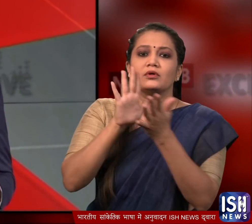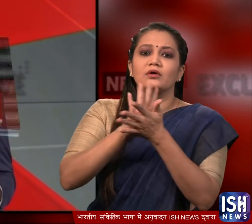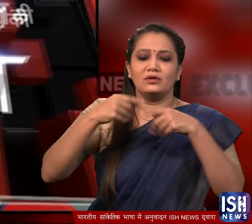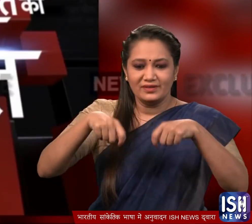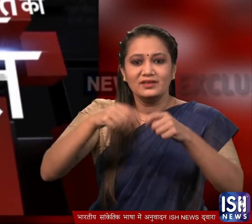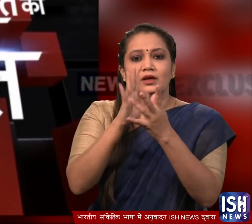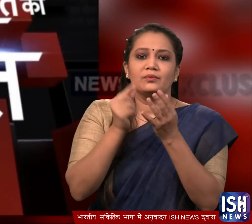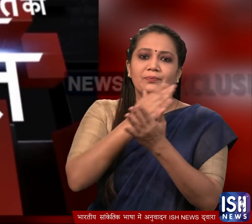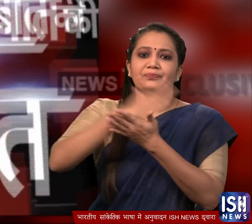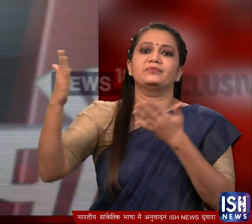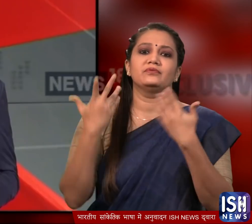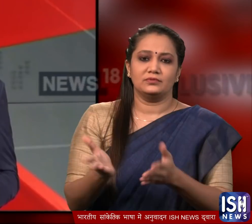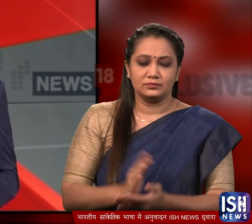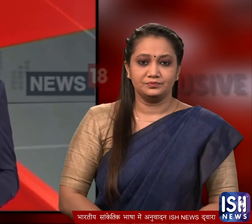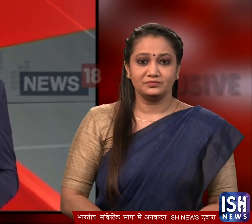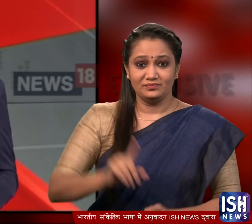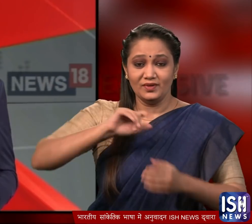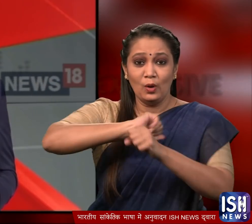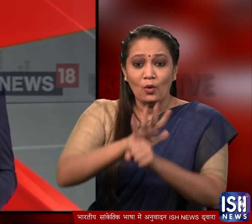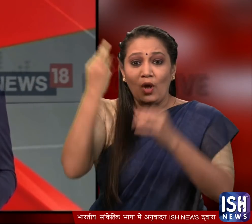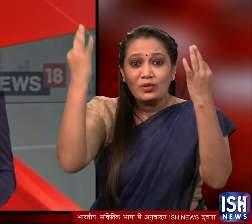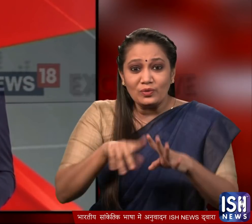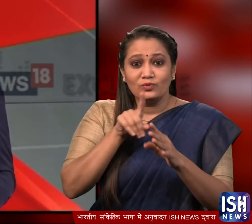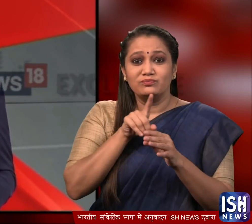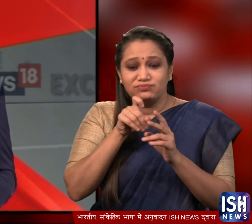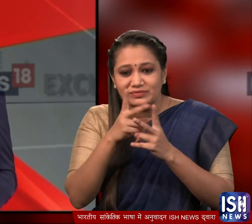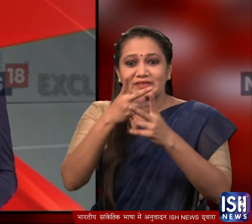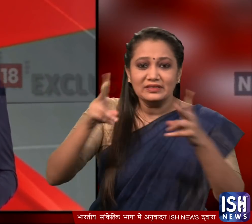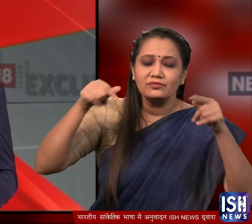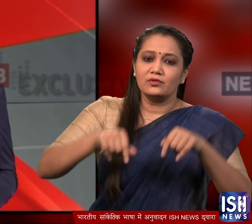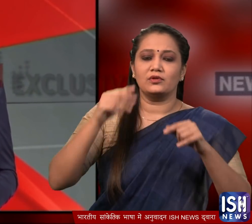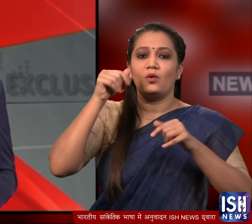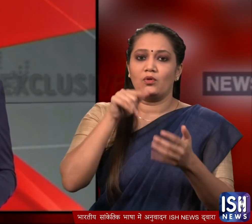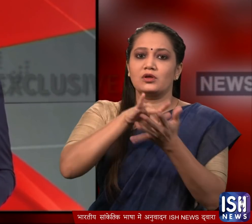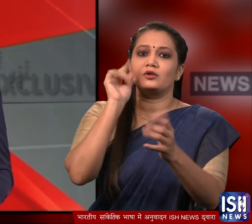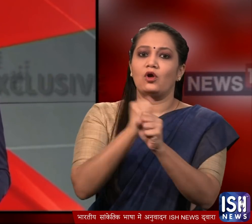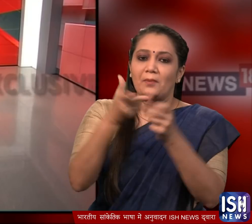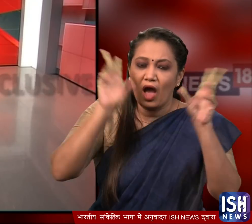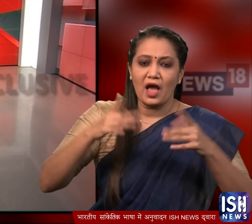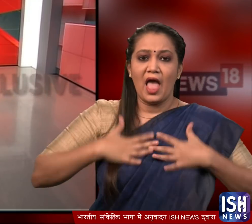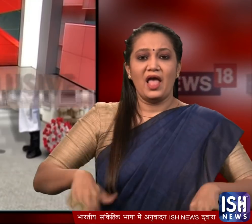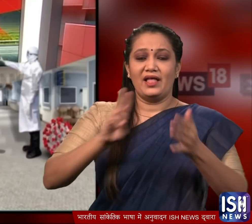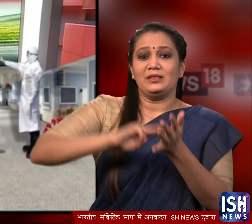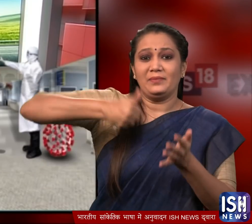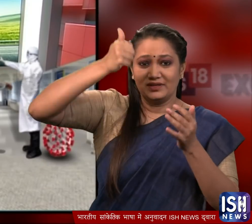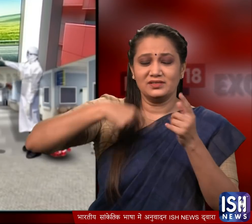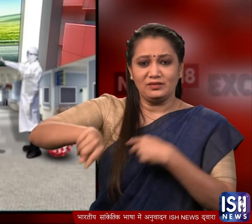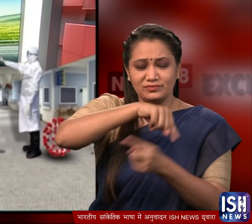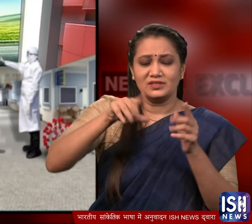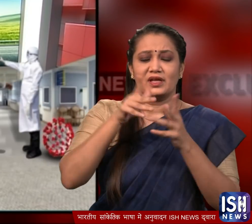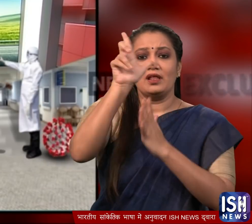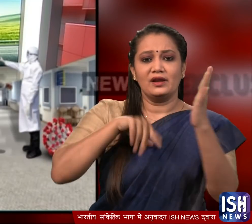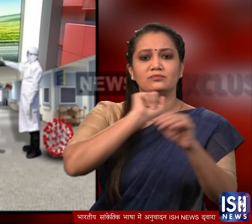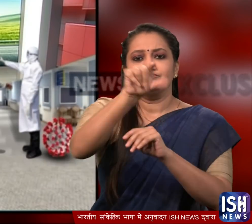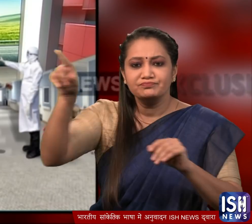की फसल खेतों में पसर गई। कोरोना के नए वेरिएंट पर केंद्र सरकार ने पहली बार चिंता जताई। न्यूज 18 के रवि सिंह की रिपोर्ट है कि केंद्रीय स्वास्थ्य मंत्रालय ने